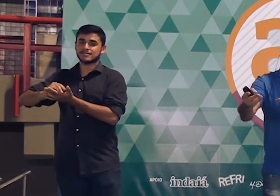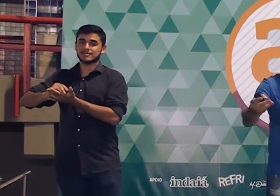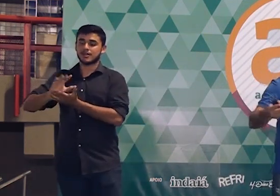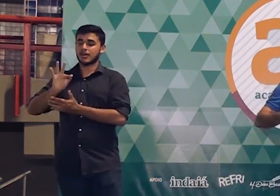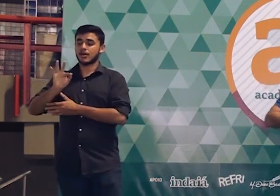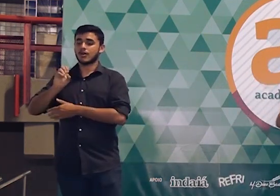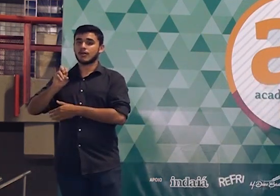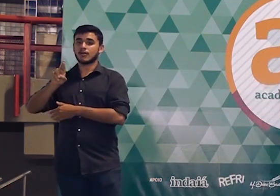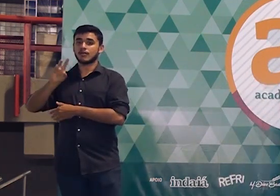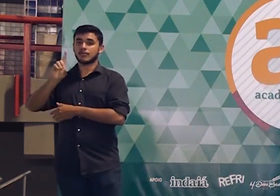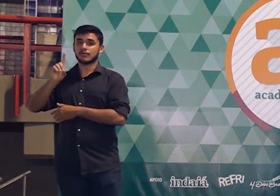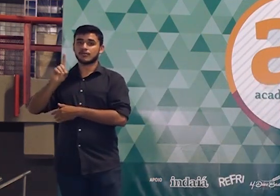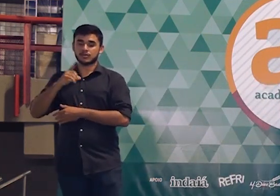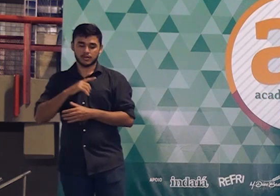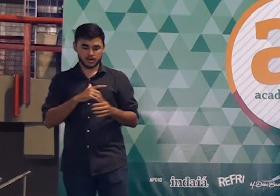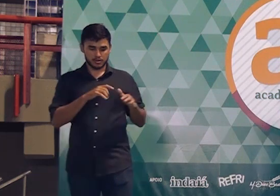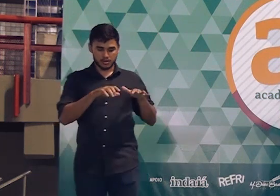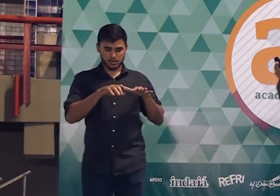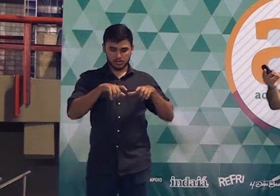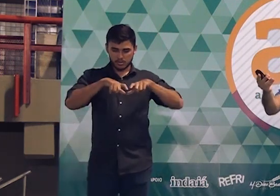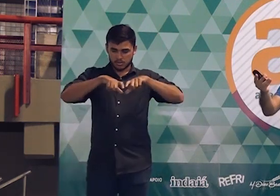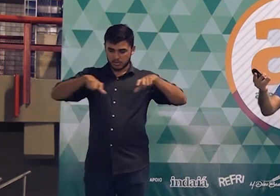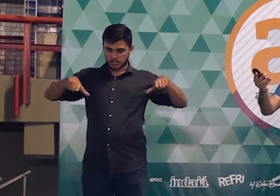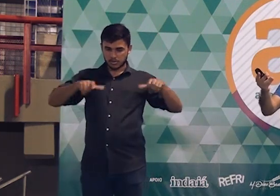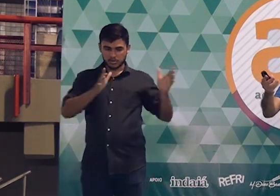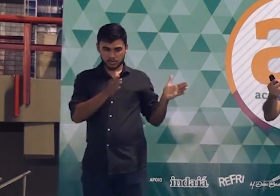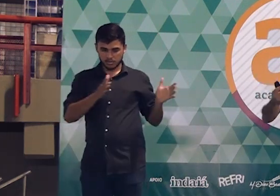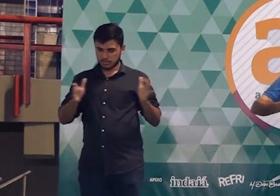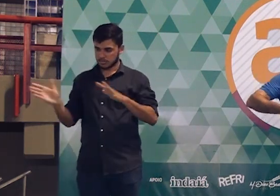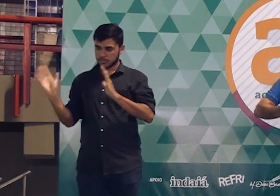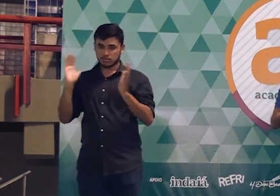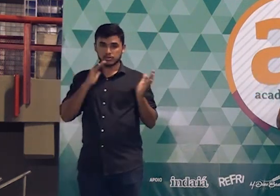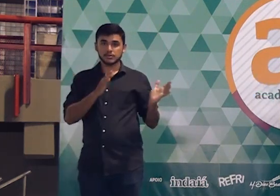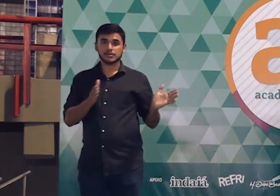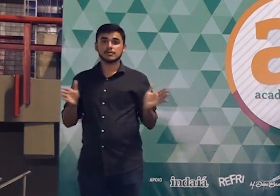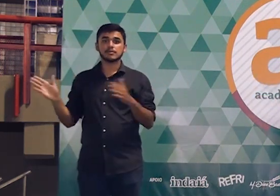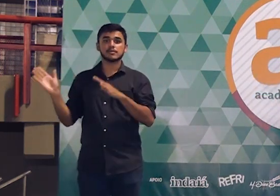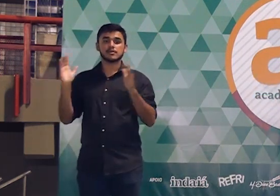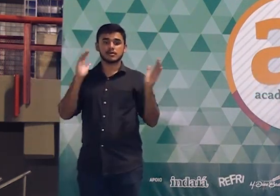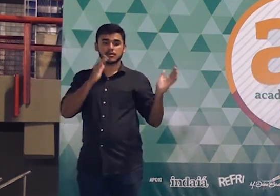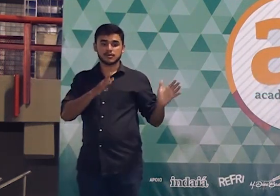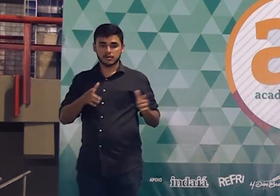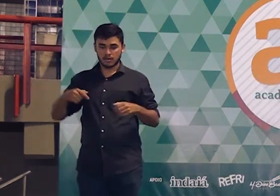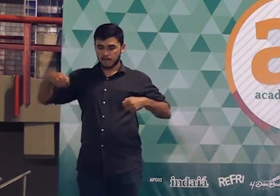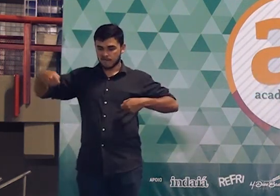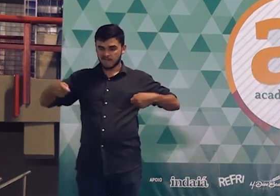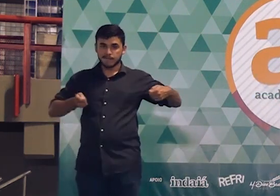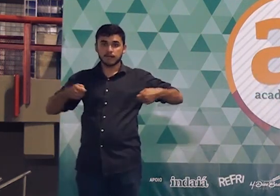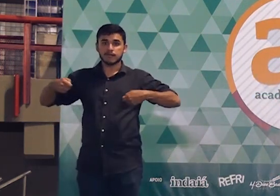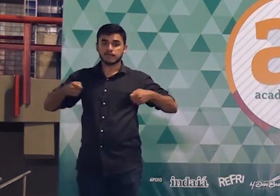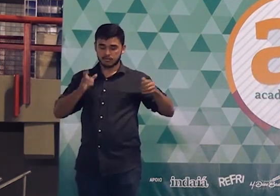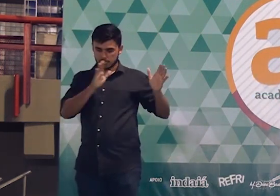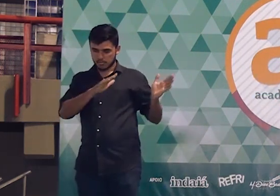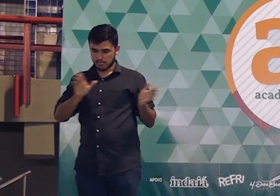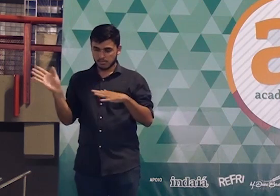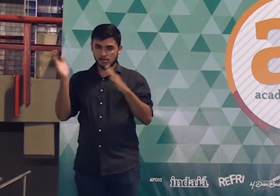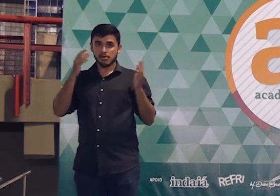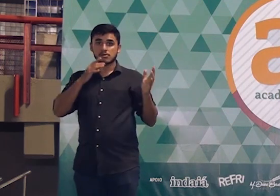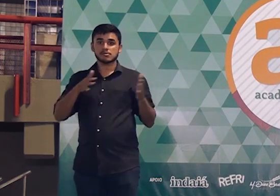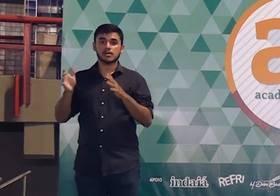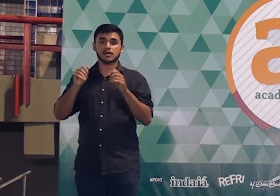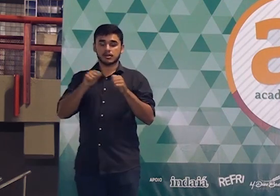cara que vai trazer a esteira para a fábrica. Então, você tem uma diferença básica aí, entre essas duas